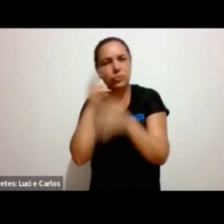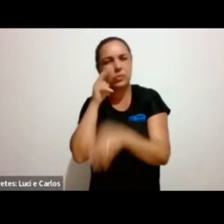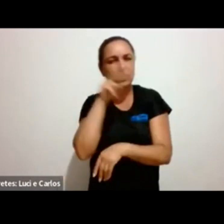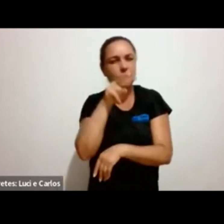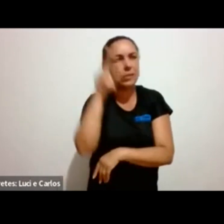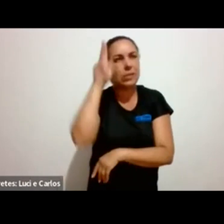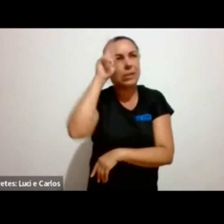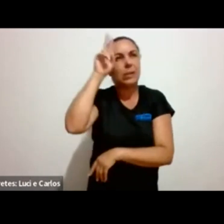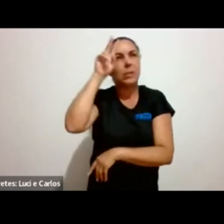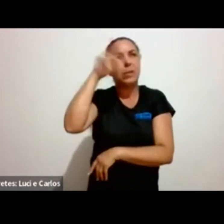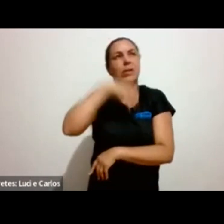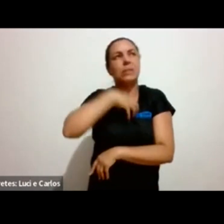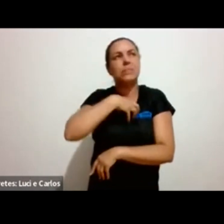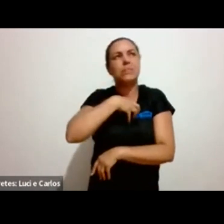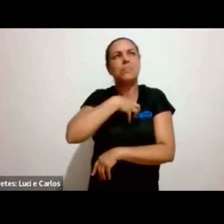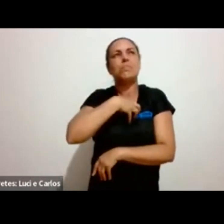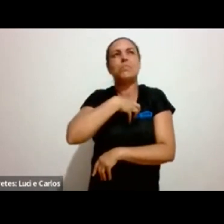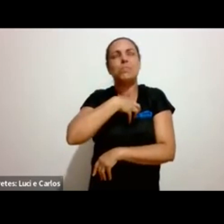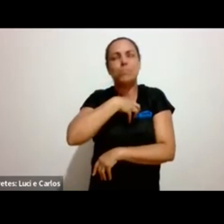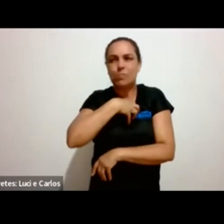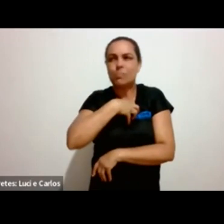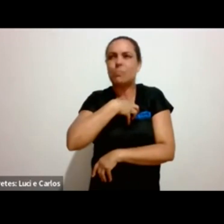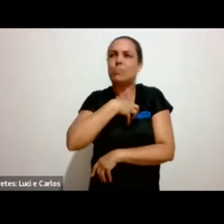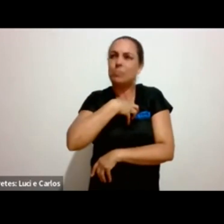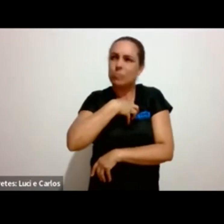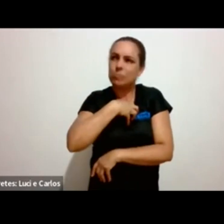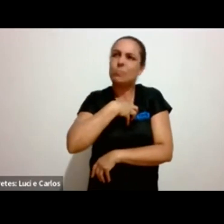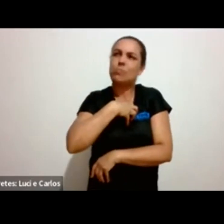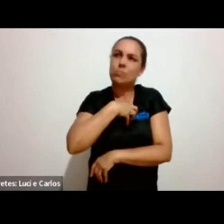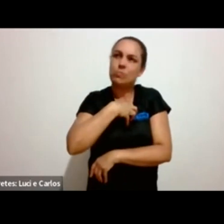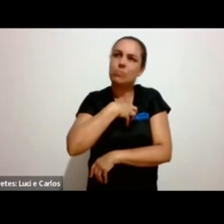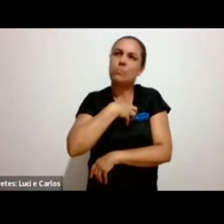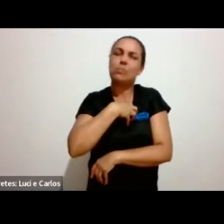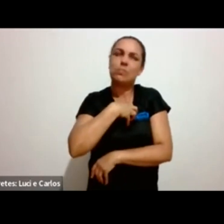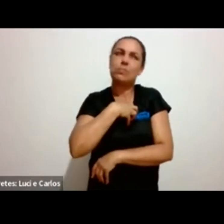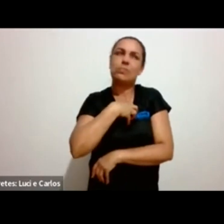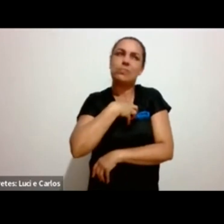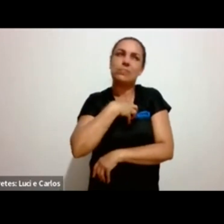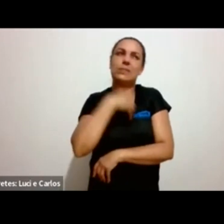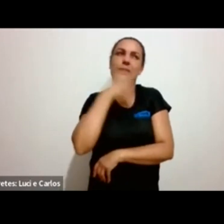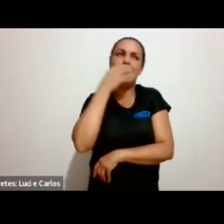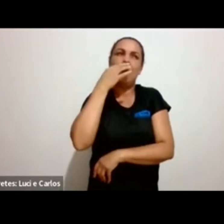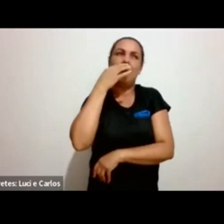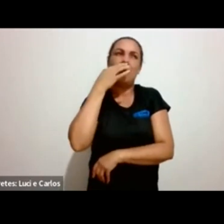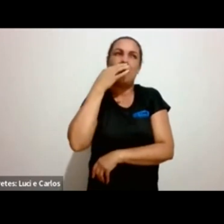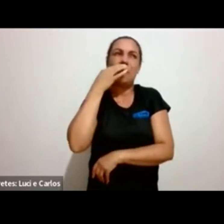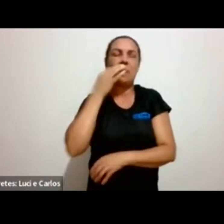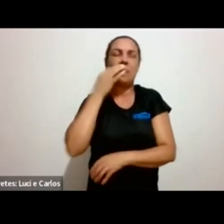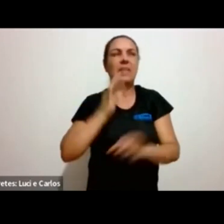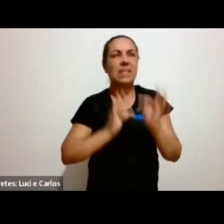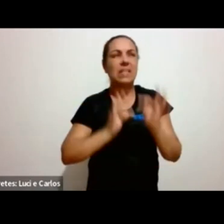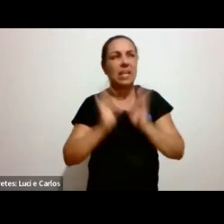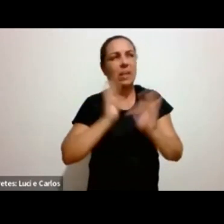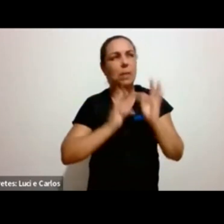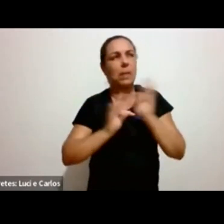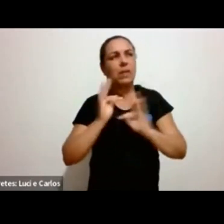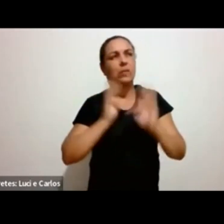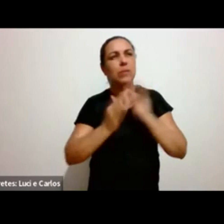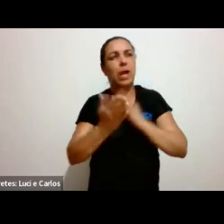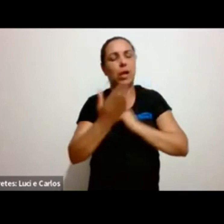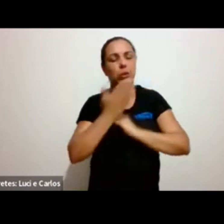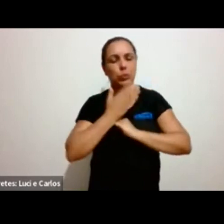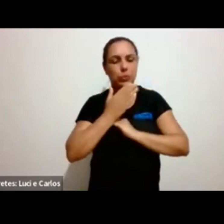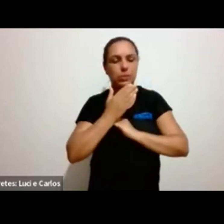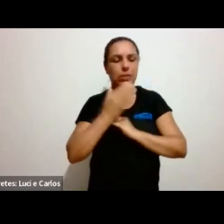lembre-se do seguinte, tá? É, tratamentos que dão resultado para